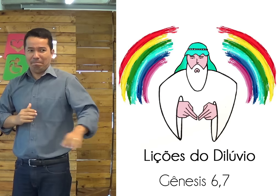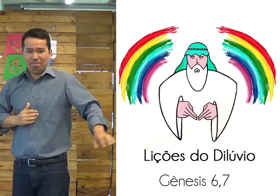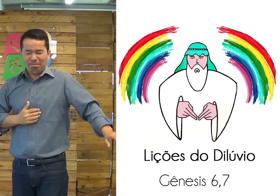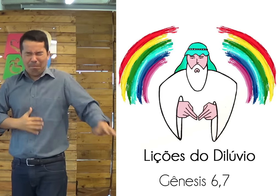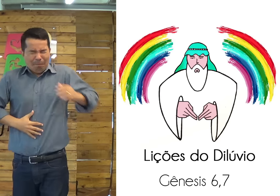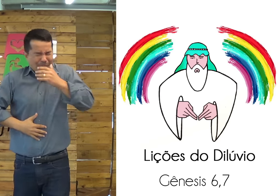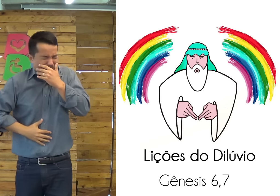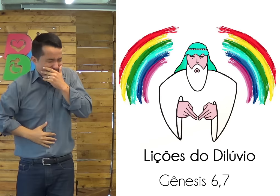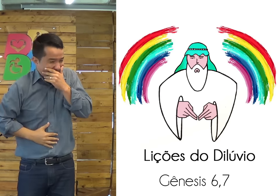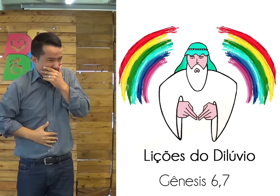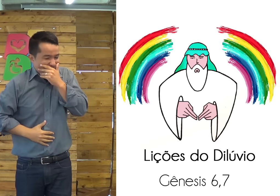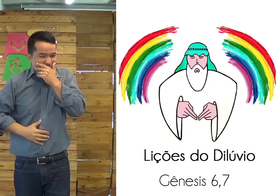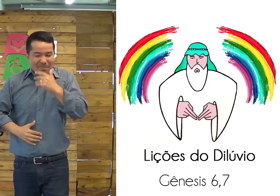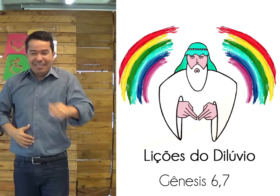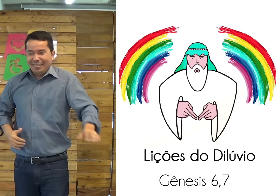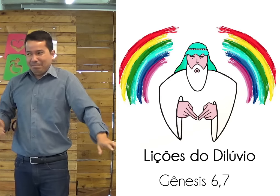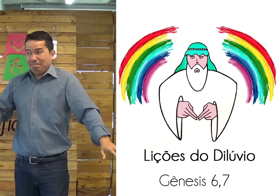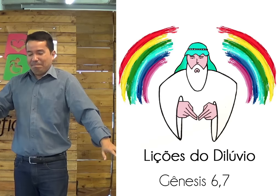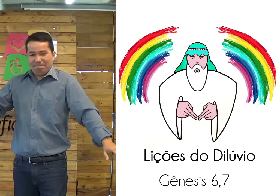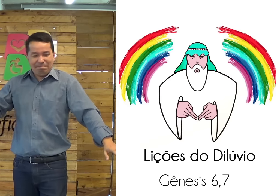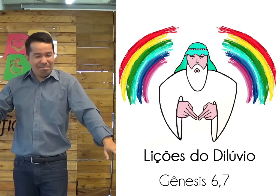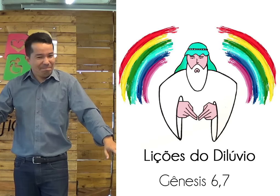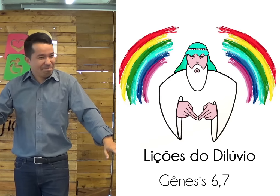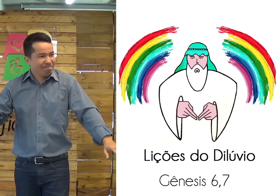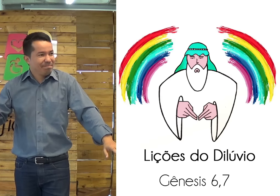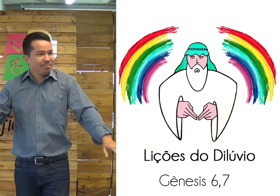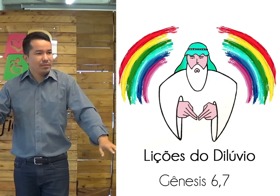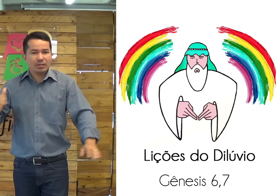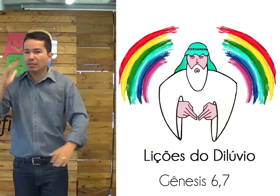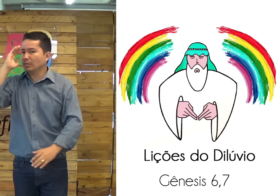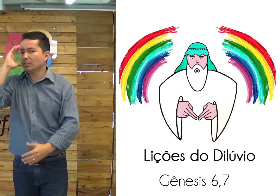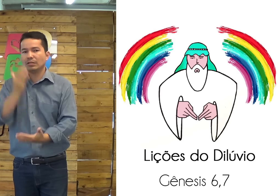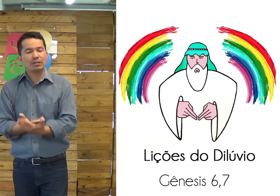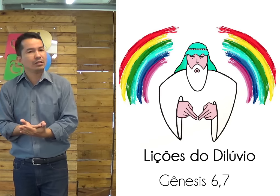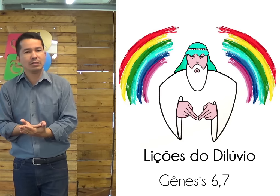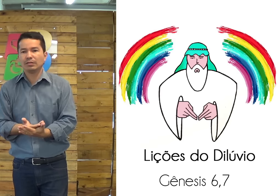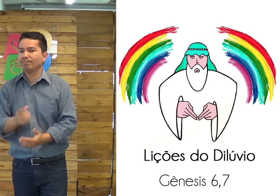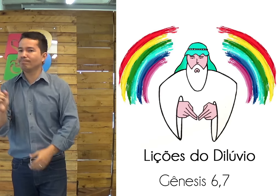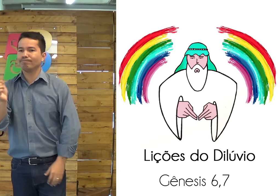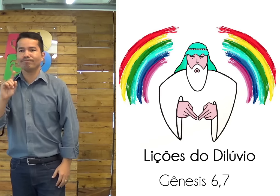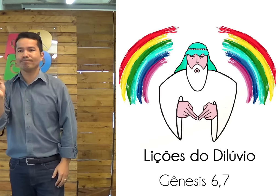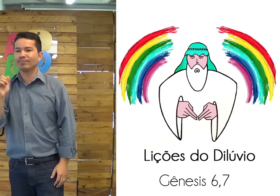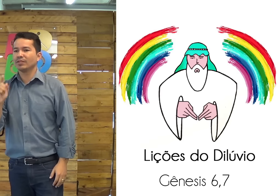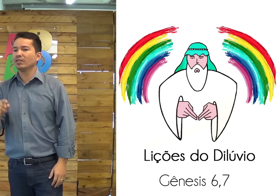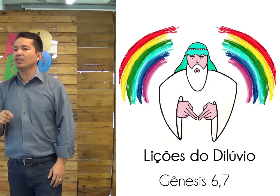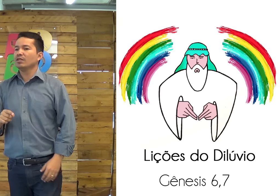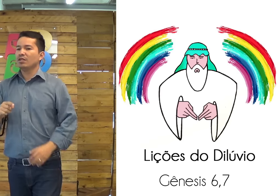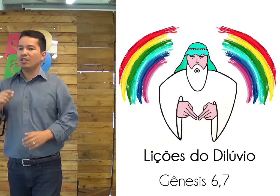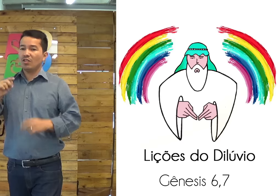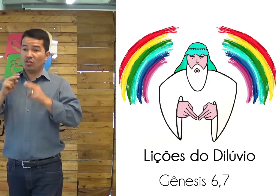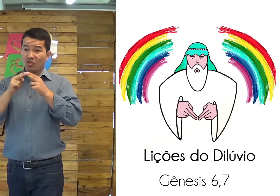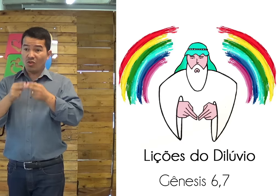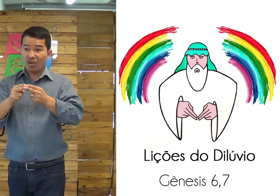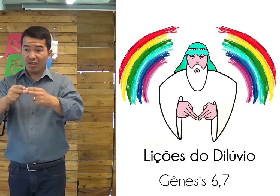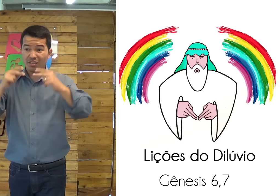aham e começa a rir e fica olhando para você eles não acreditam